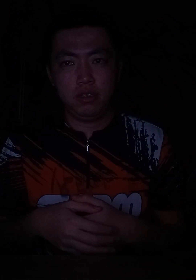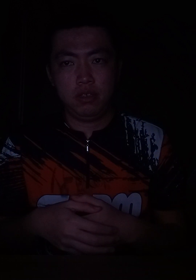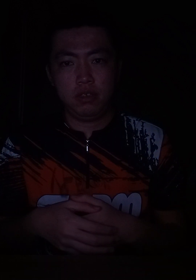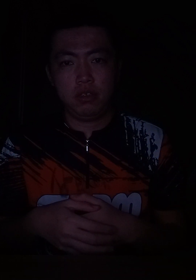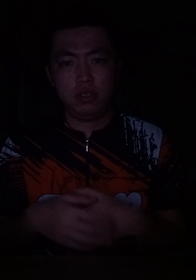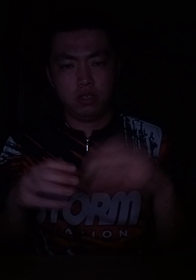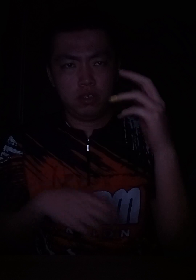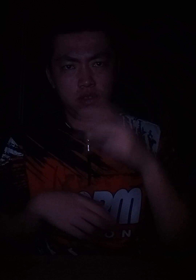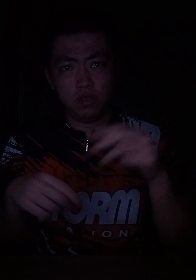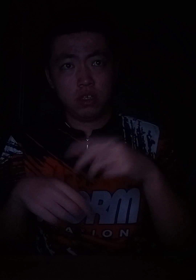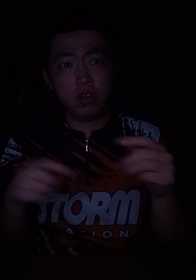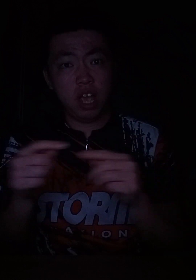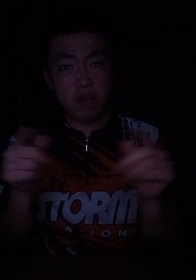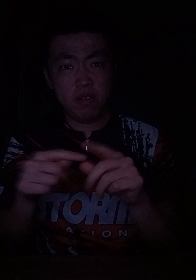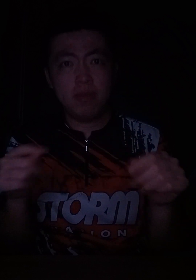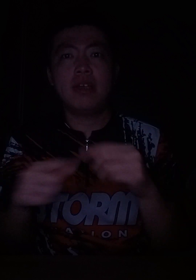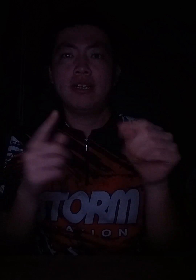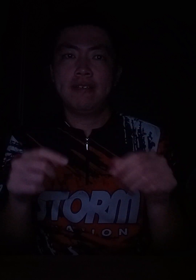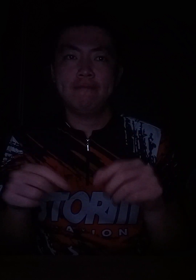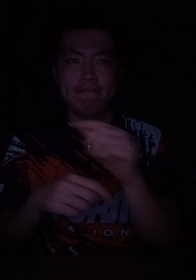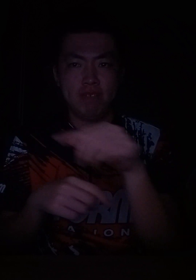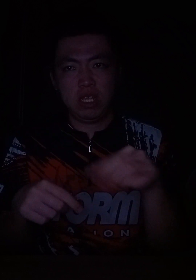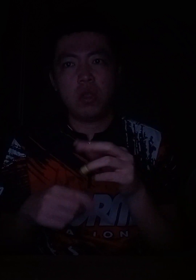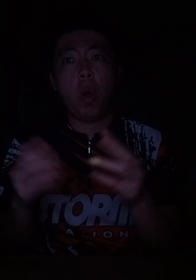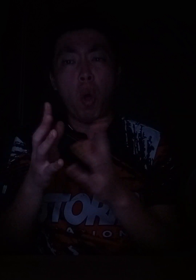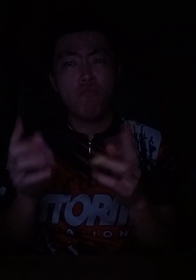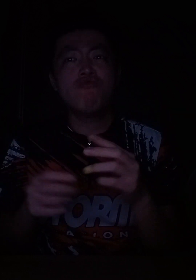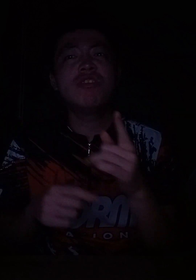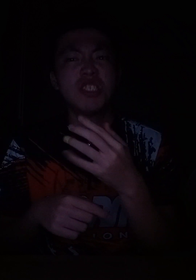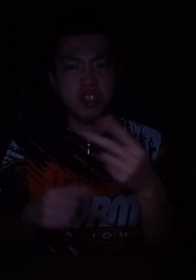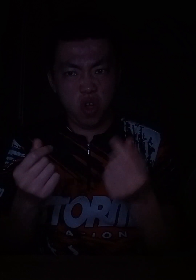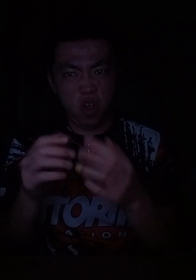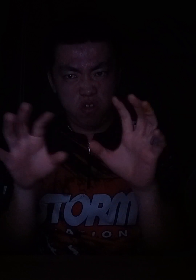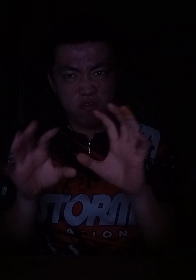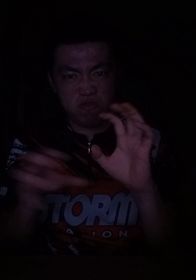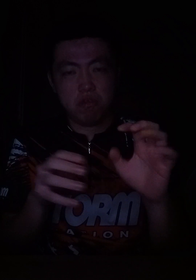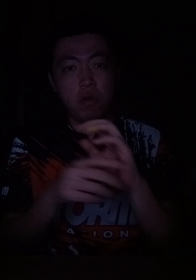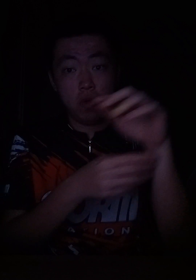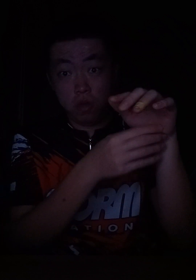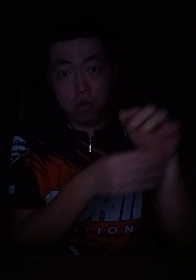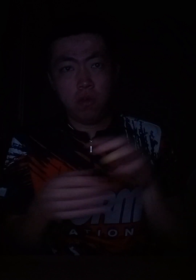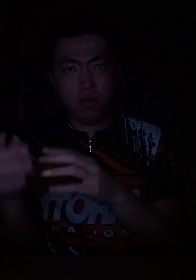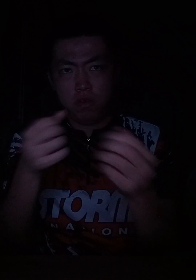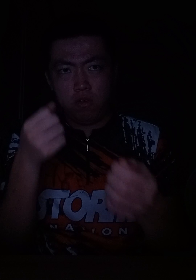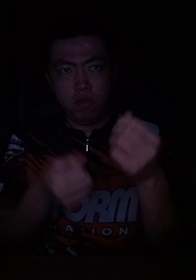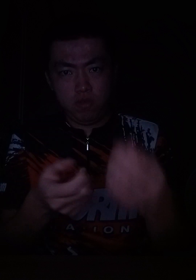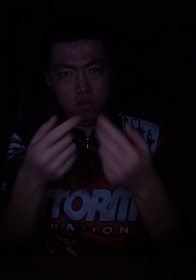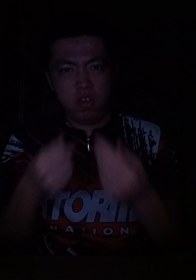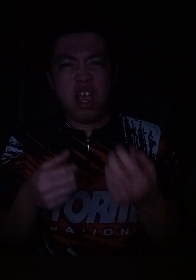유리창이 다 깨진 채 앞부분이 종잇장처럼 구겨진 덤프트럭. 소방관들이 올라가 운전자를 구조하려 안간 힘을